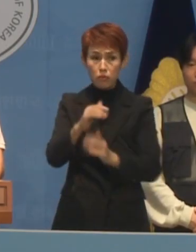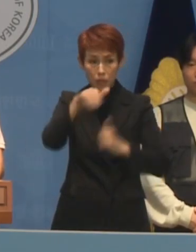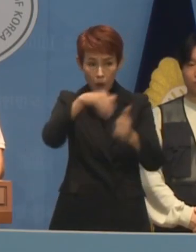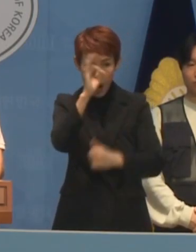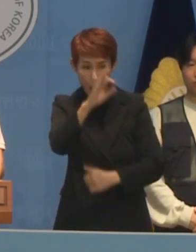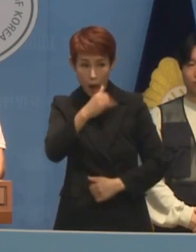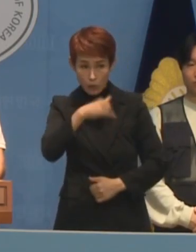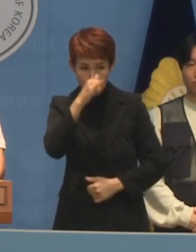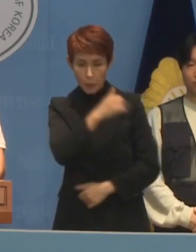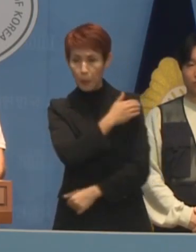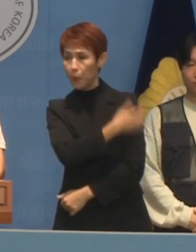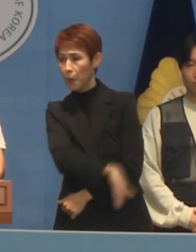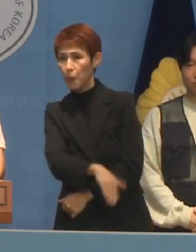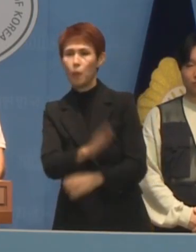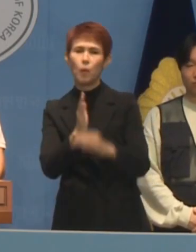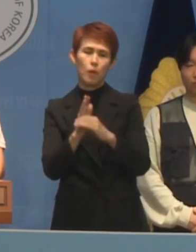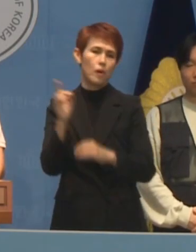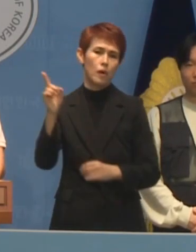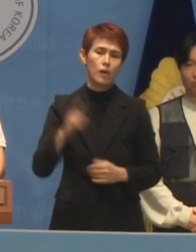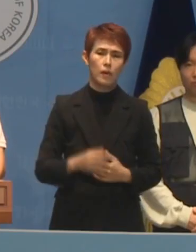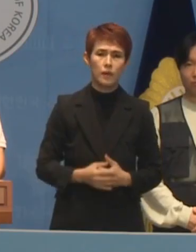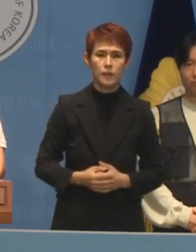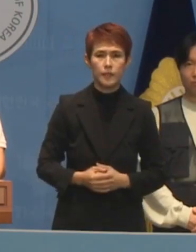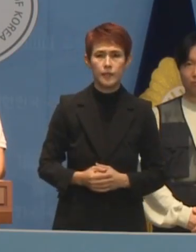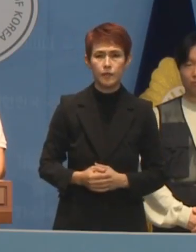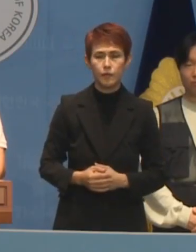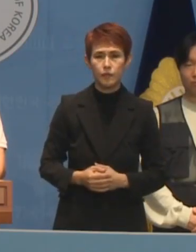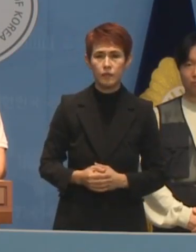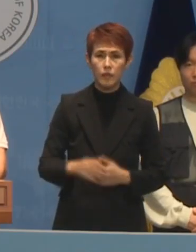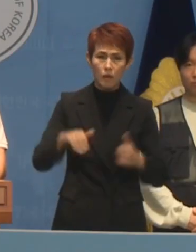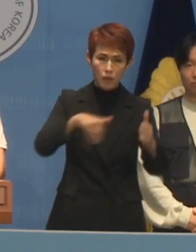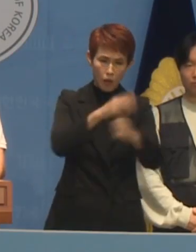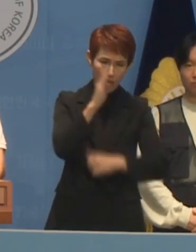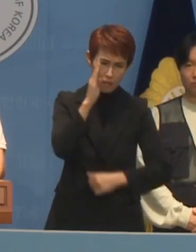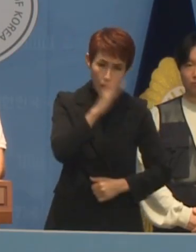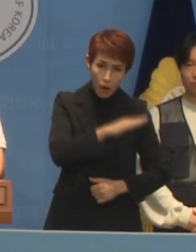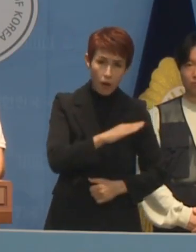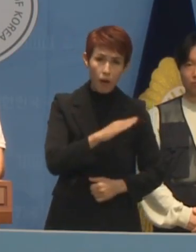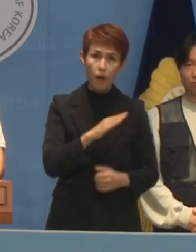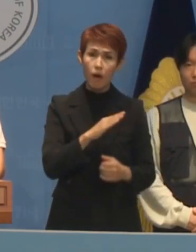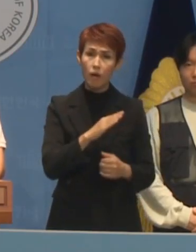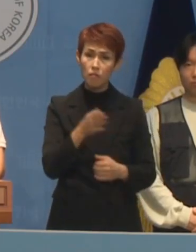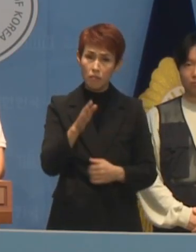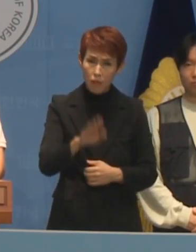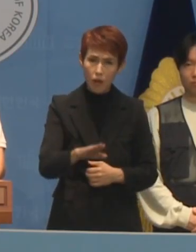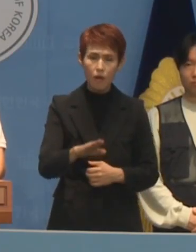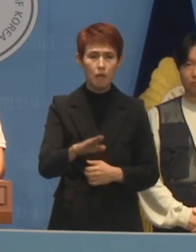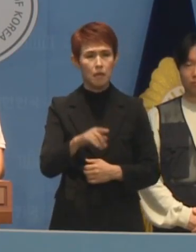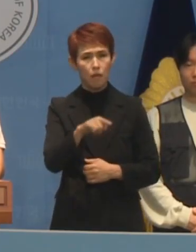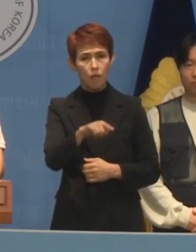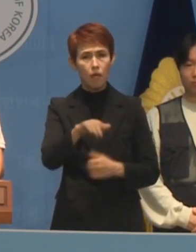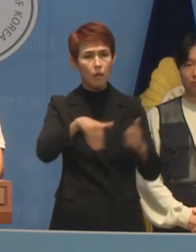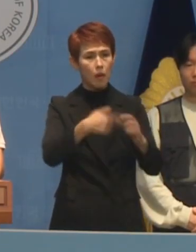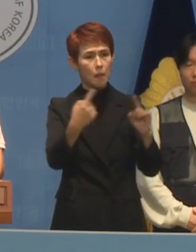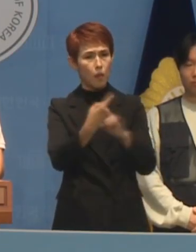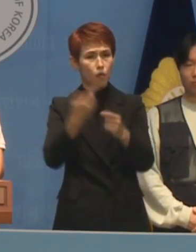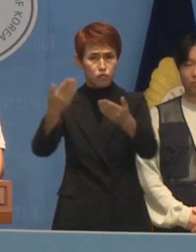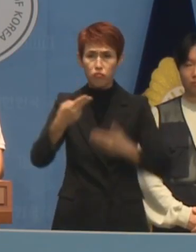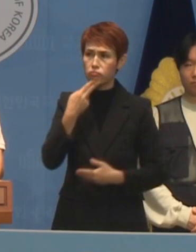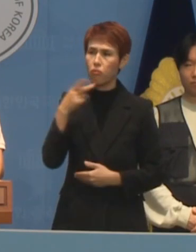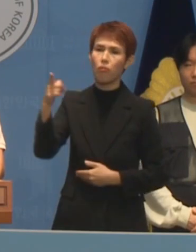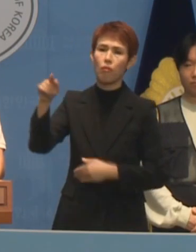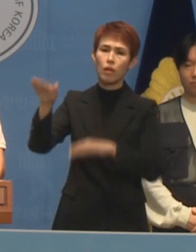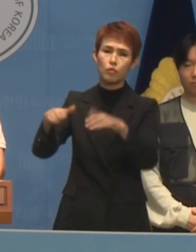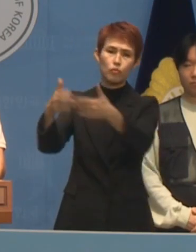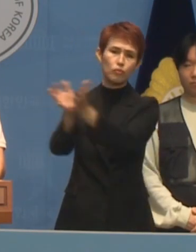여전히 방관하고 있습니다. 이러한 열악한 근무 환경에서도 개선의 의지가 전혀 없는 해수부의